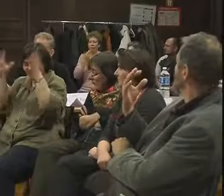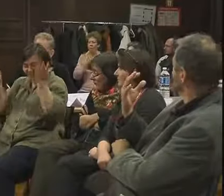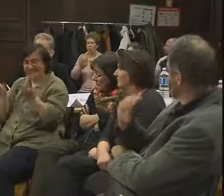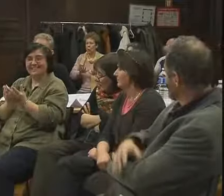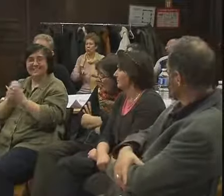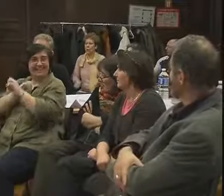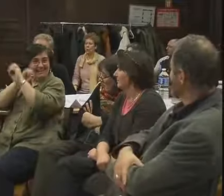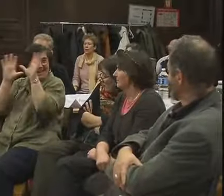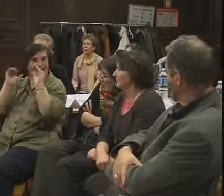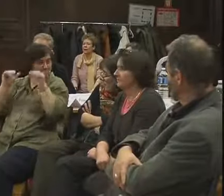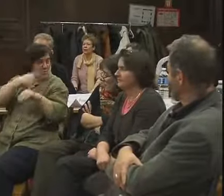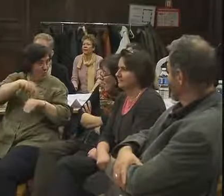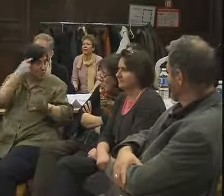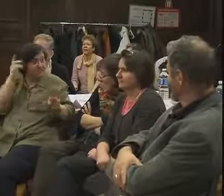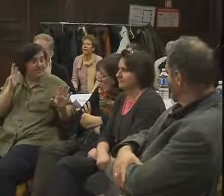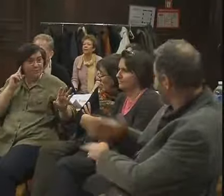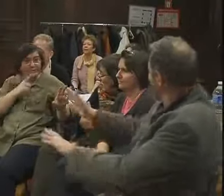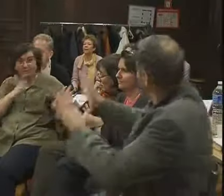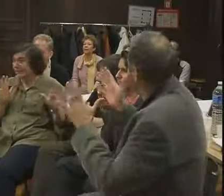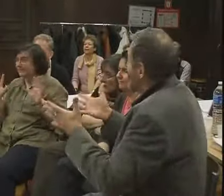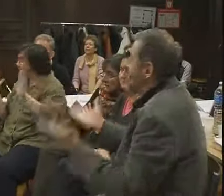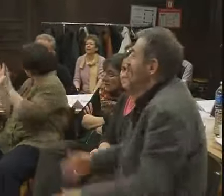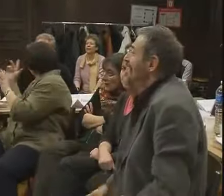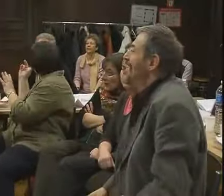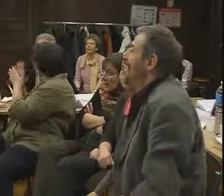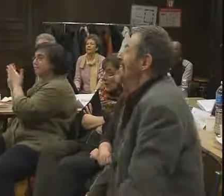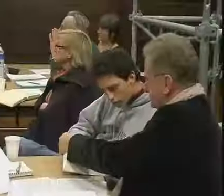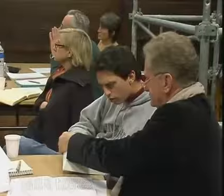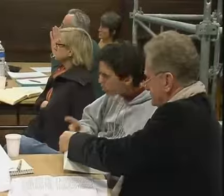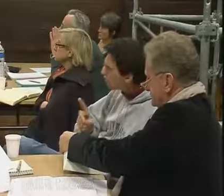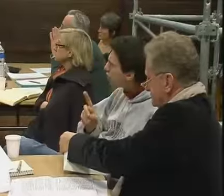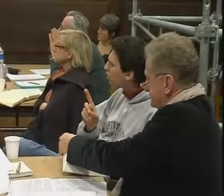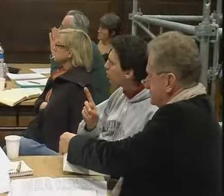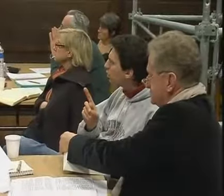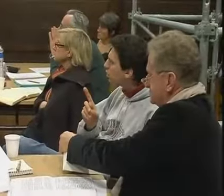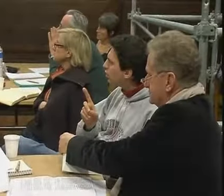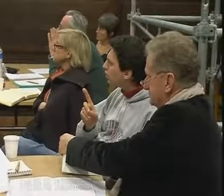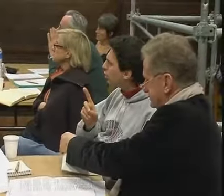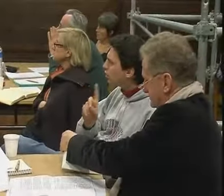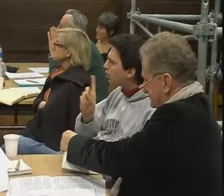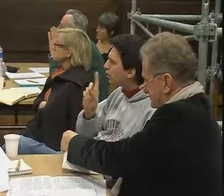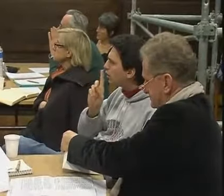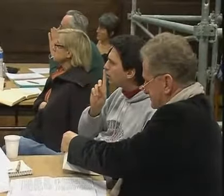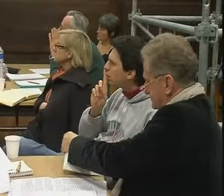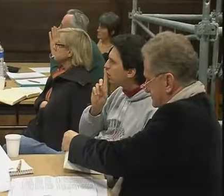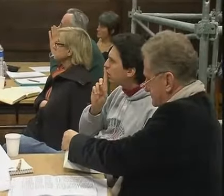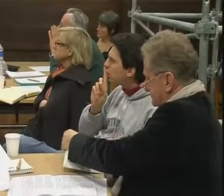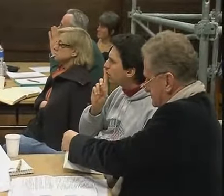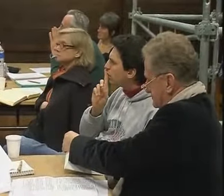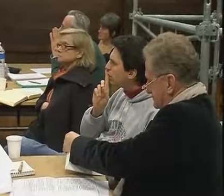d'accès direct au texte et dépendent d'un interprète. Pour un sourd qui n'a jamais perçu le moindre son, les mots sonnent souvent comme